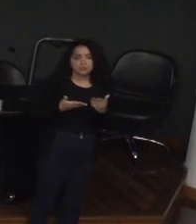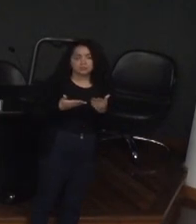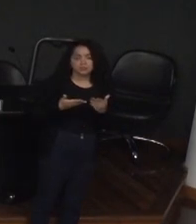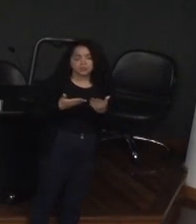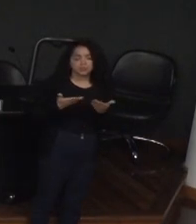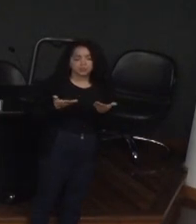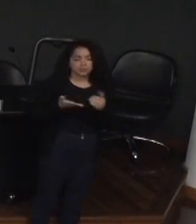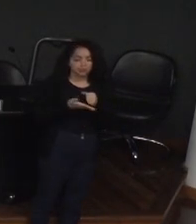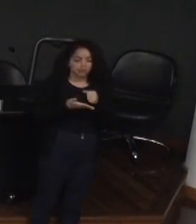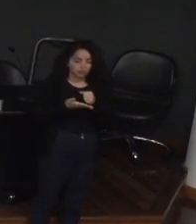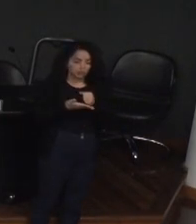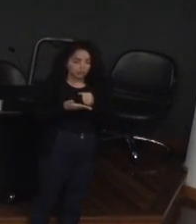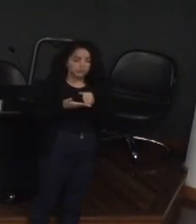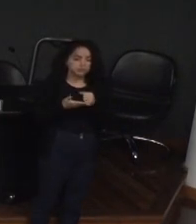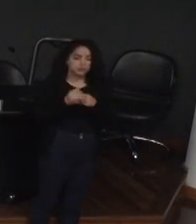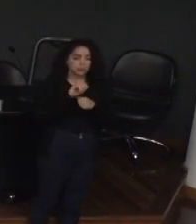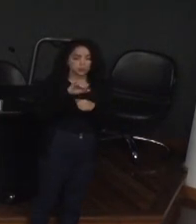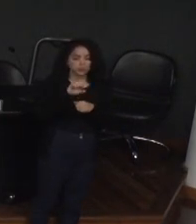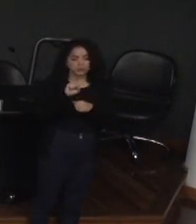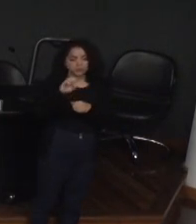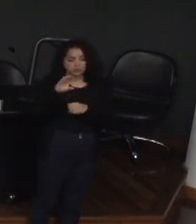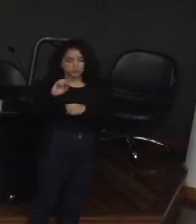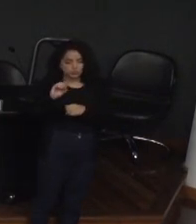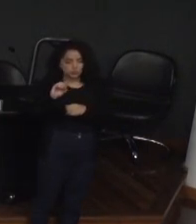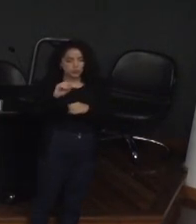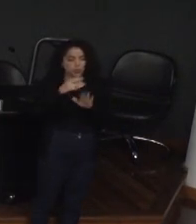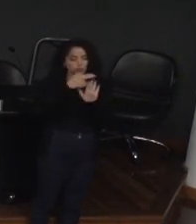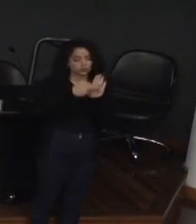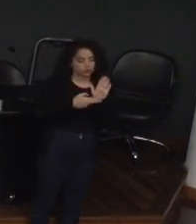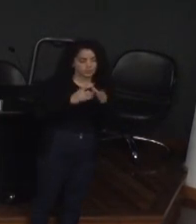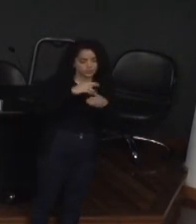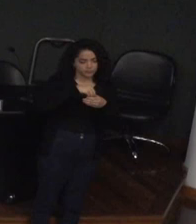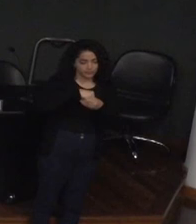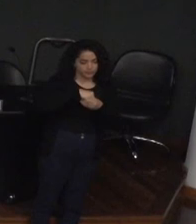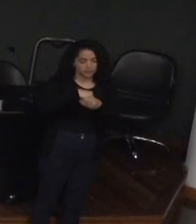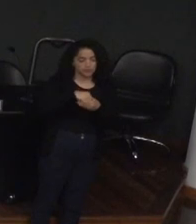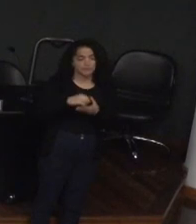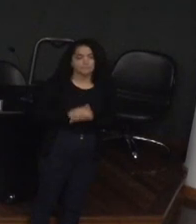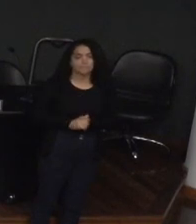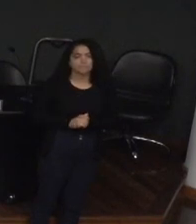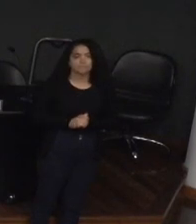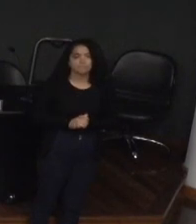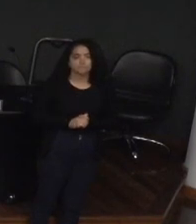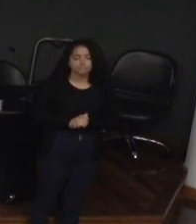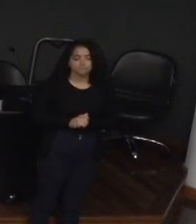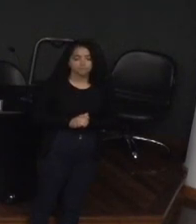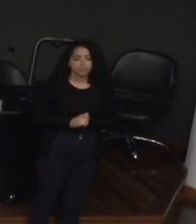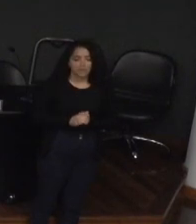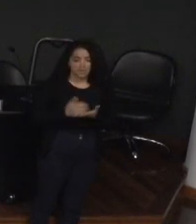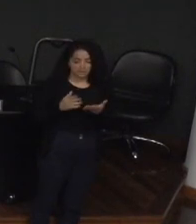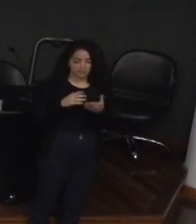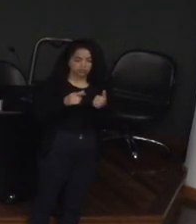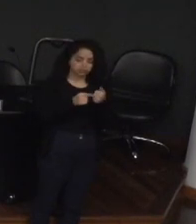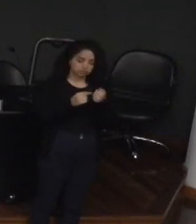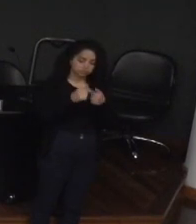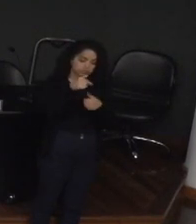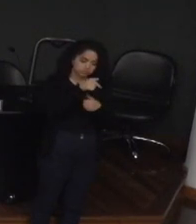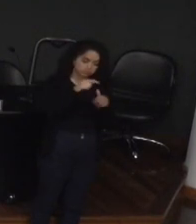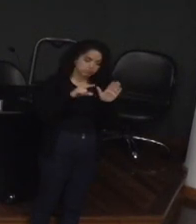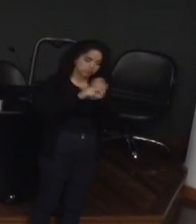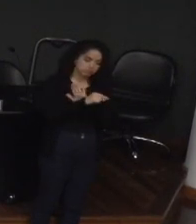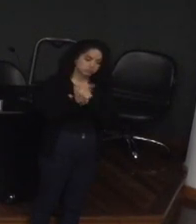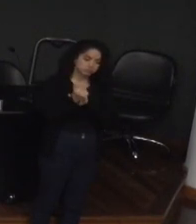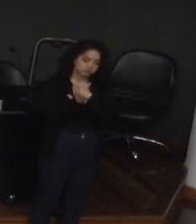conta de ISO alguma coisa. Sim. Ou de normativa interna. Normativa interna. Sim, até o próprio artigo 7º, inciso 1º, se for